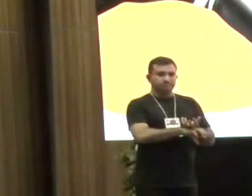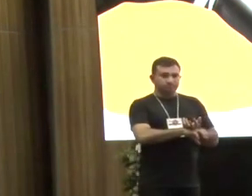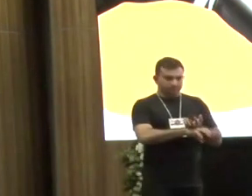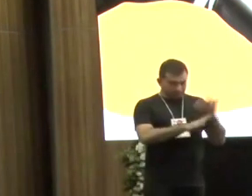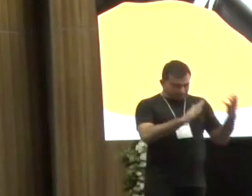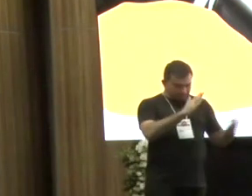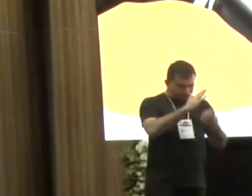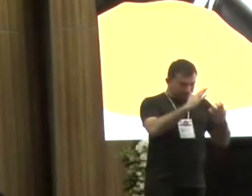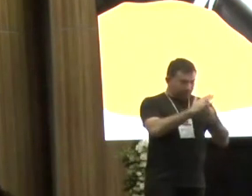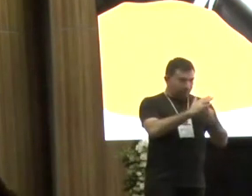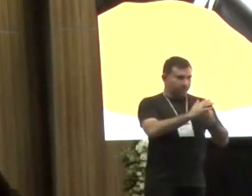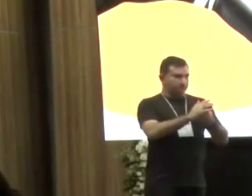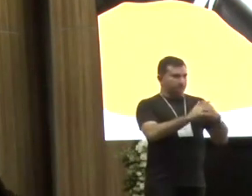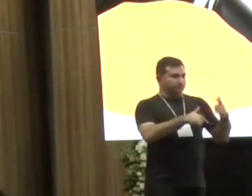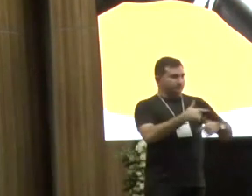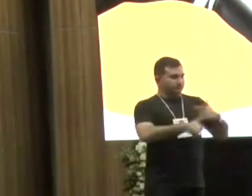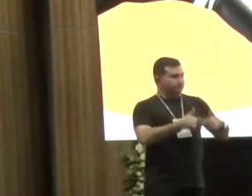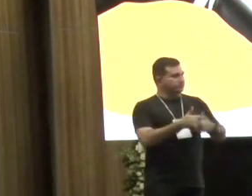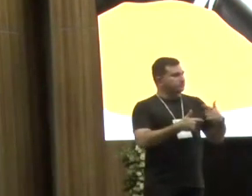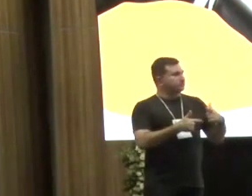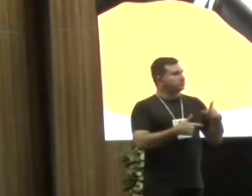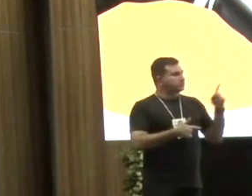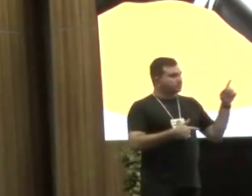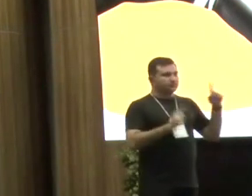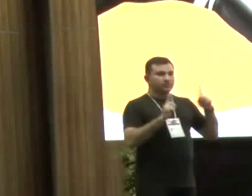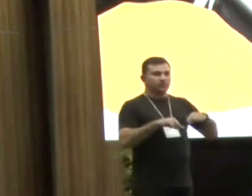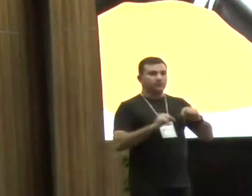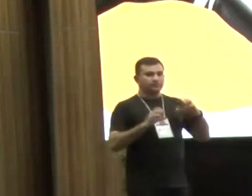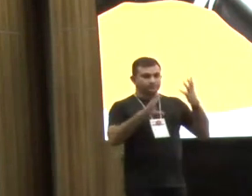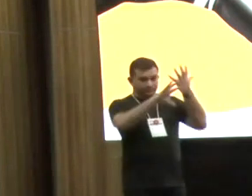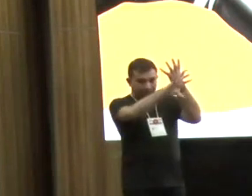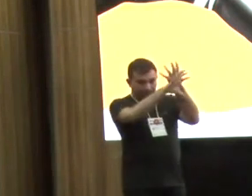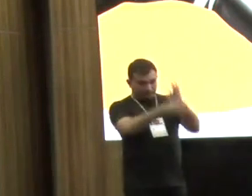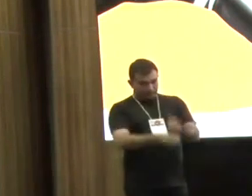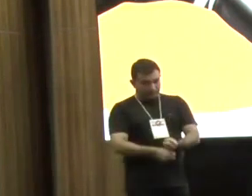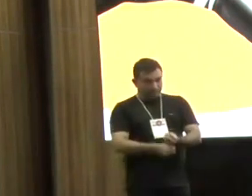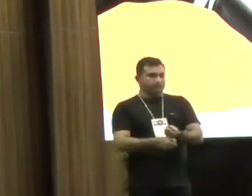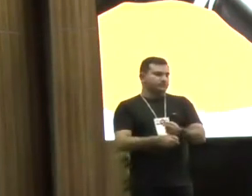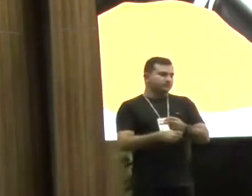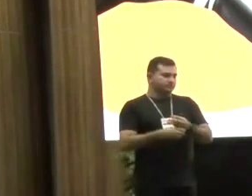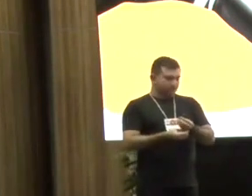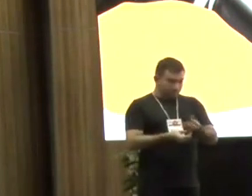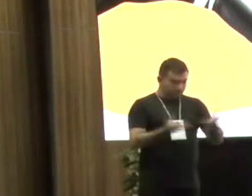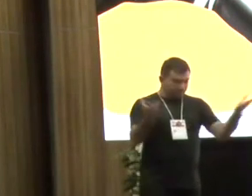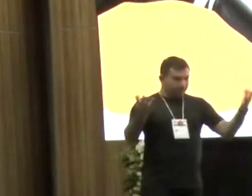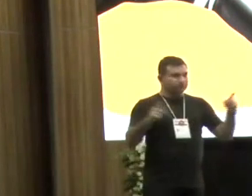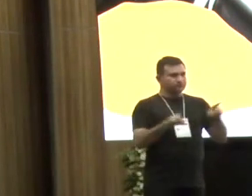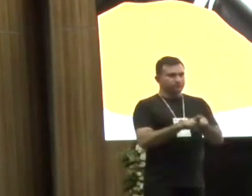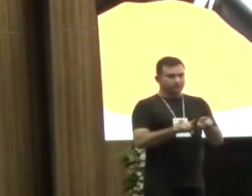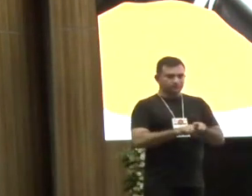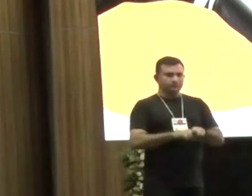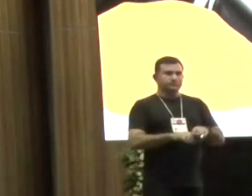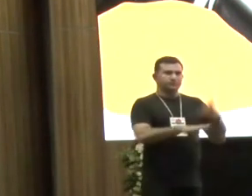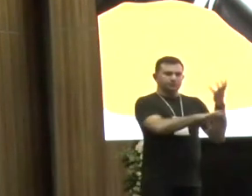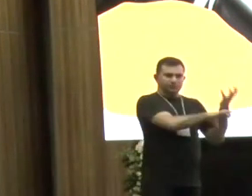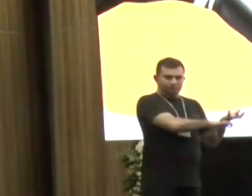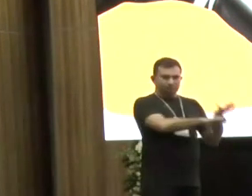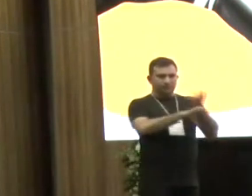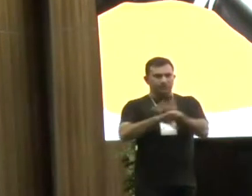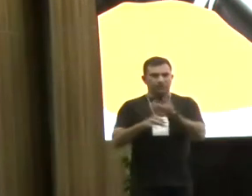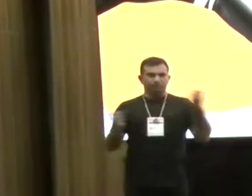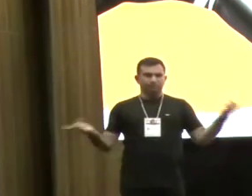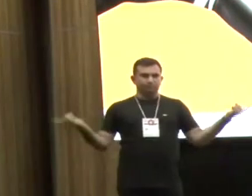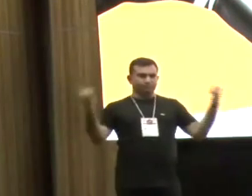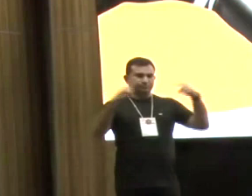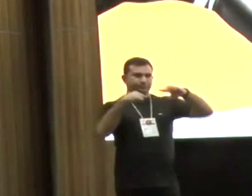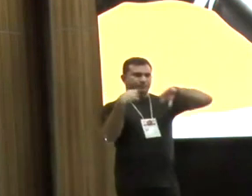Essa abordagem, ela é interdisciplinar e transdisciplinar. Olha